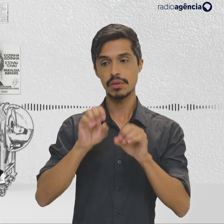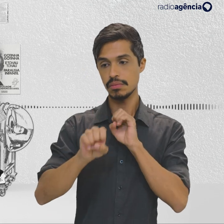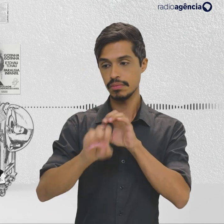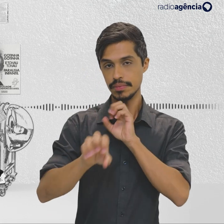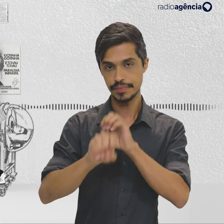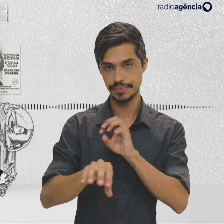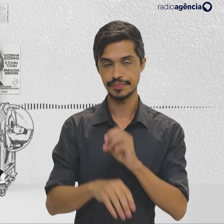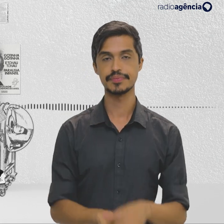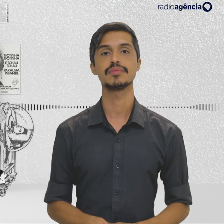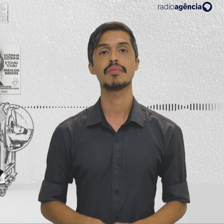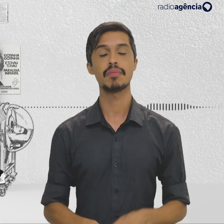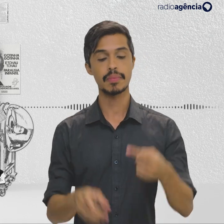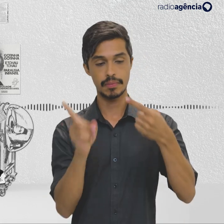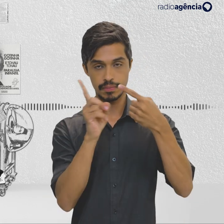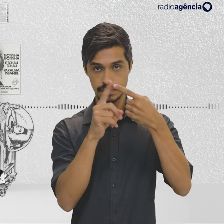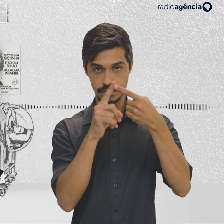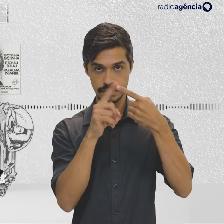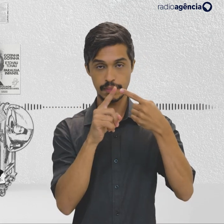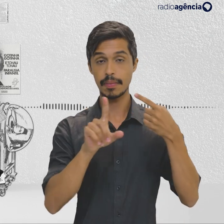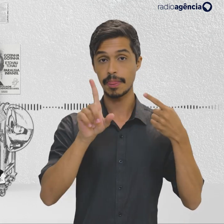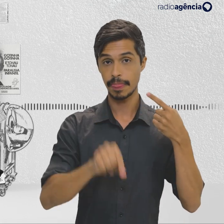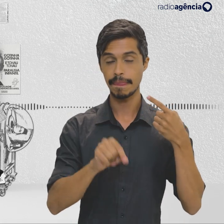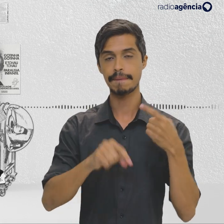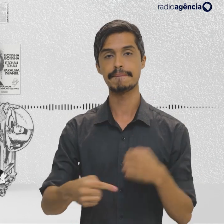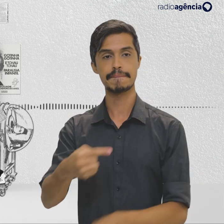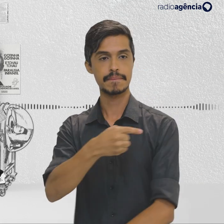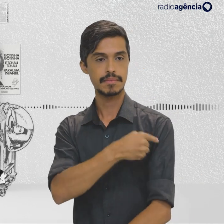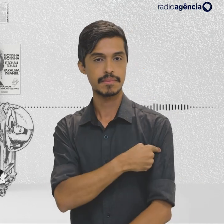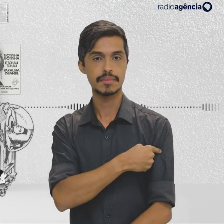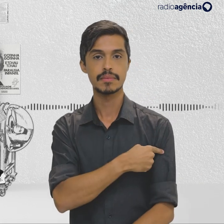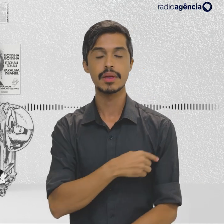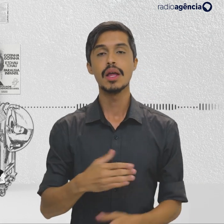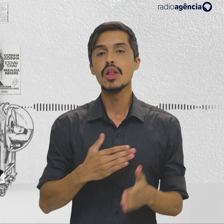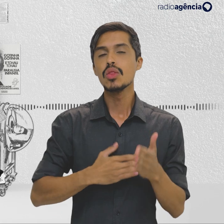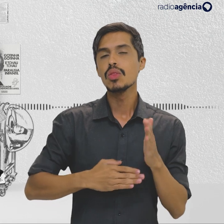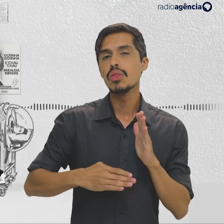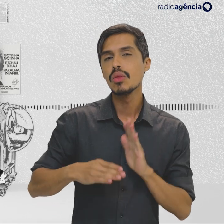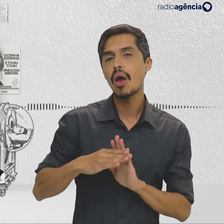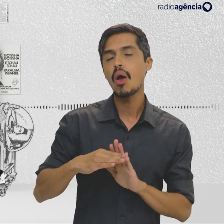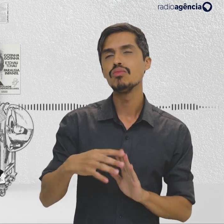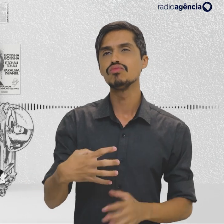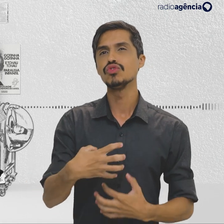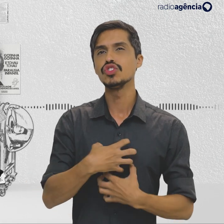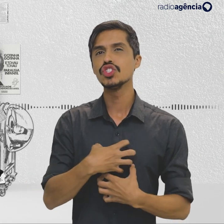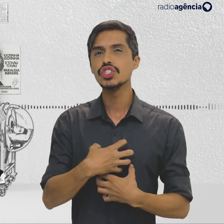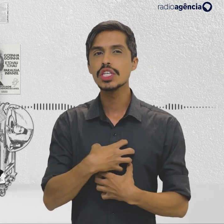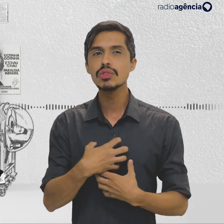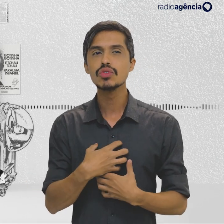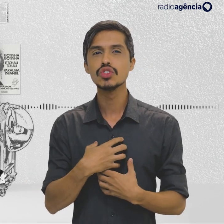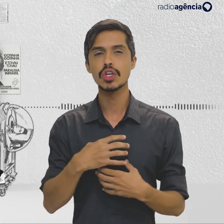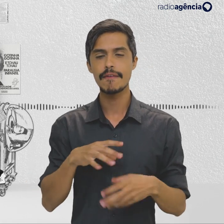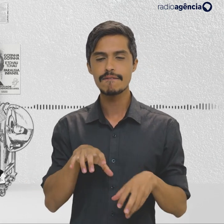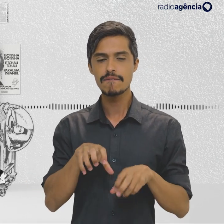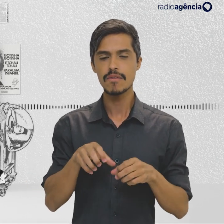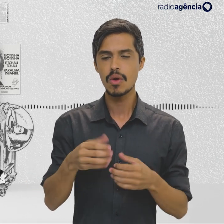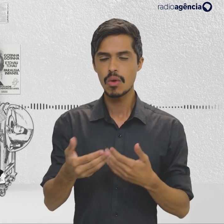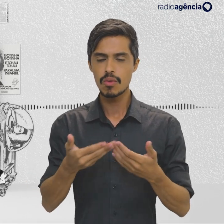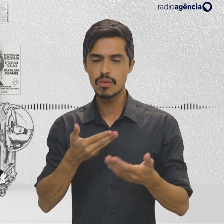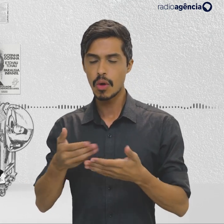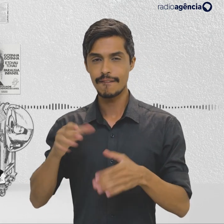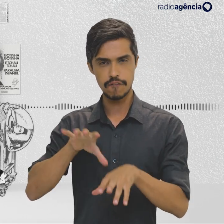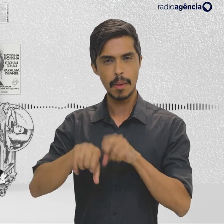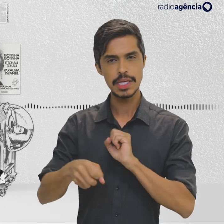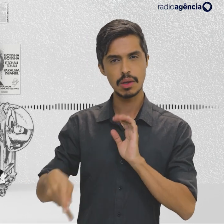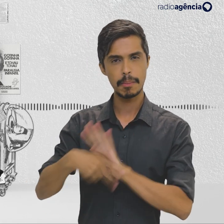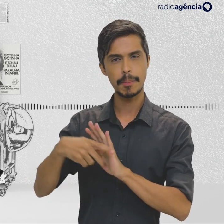comunicação e educação o primeiro eixo que é de vacinação é toda uma formação com o